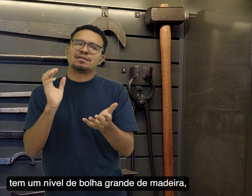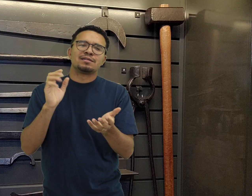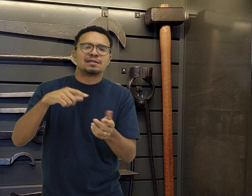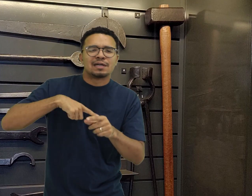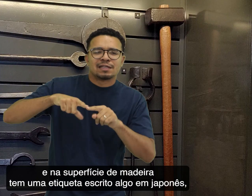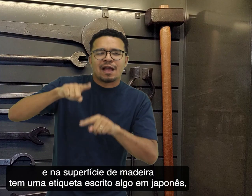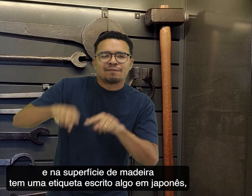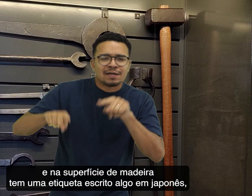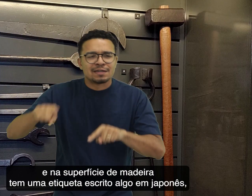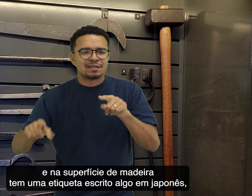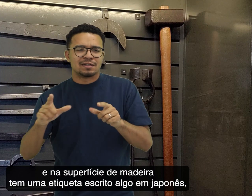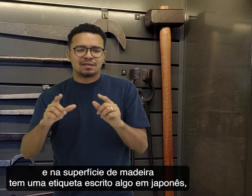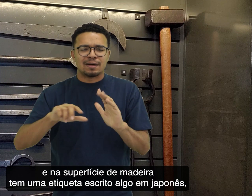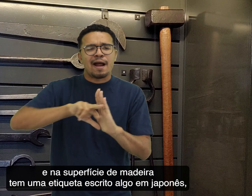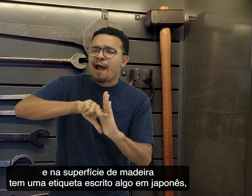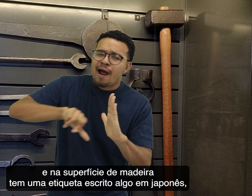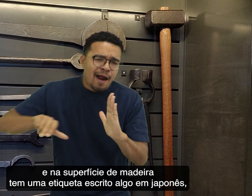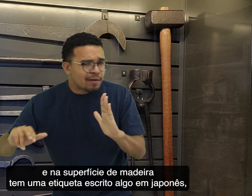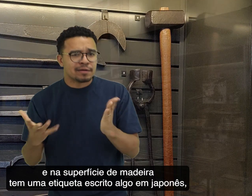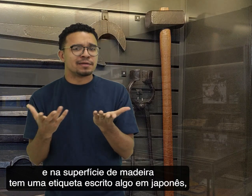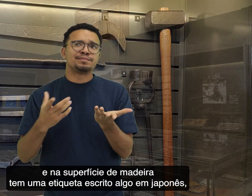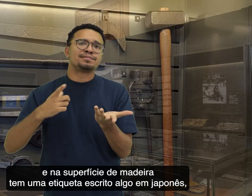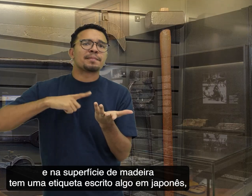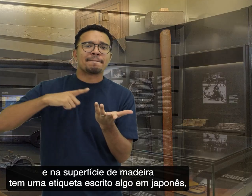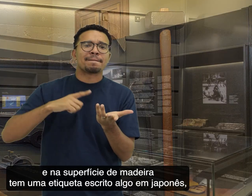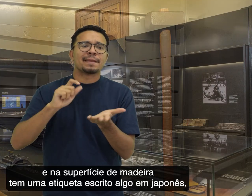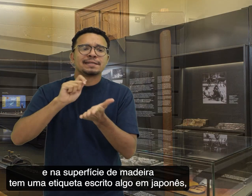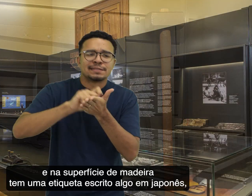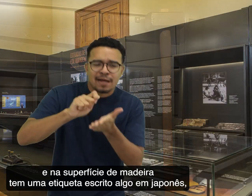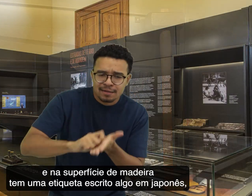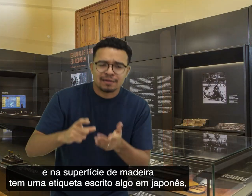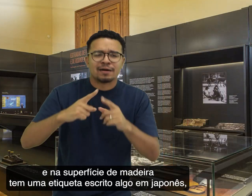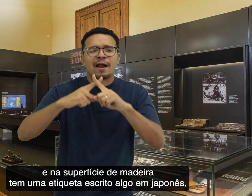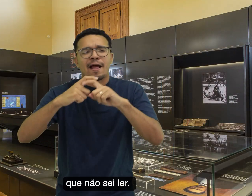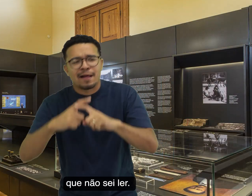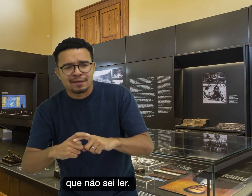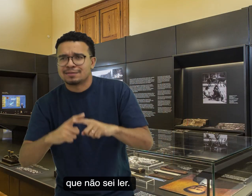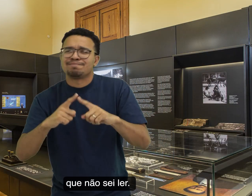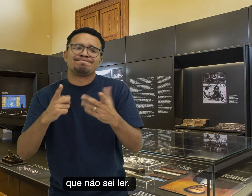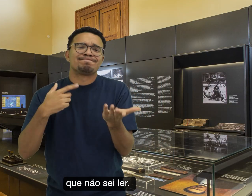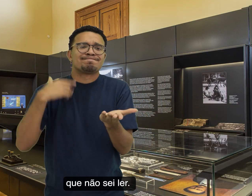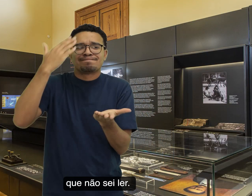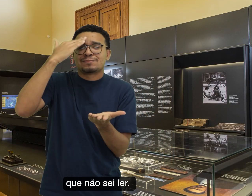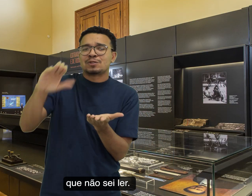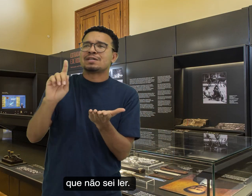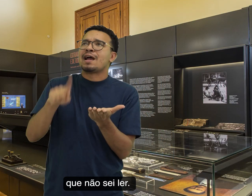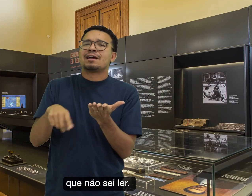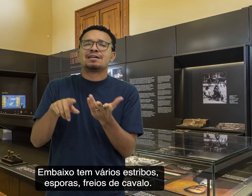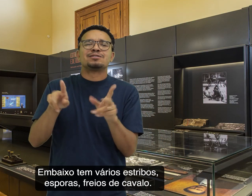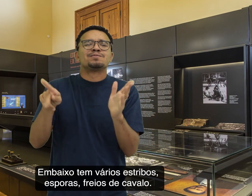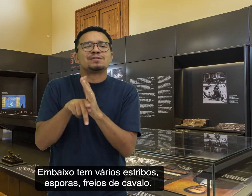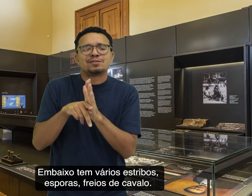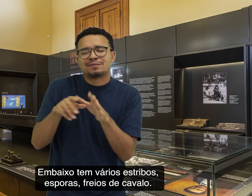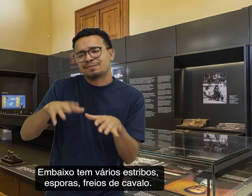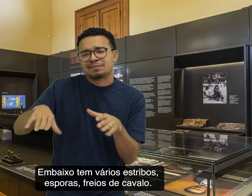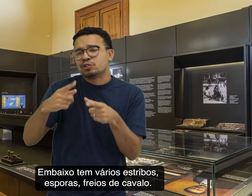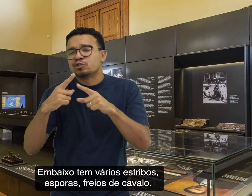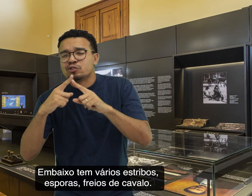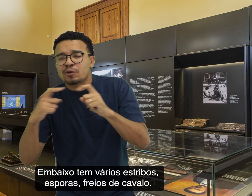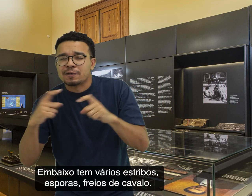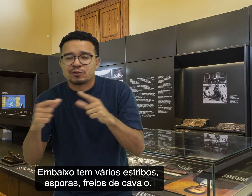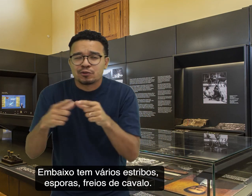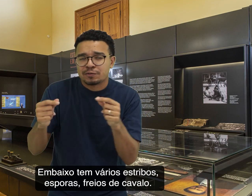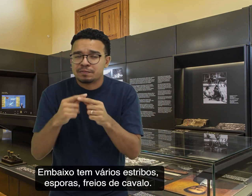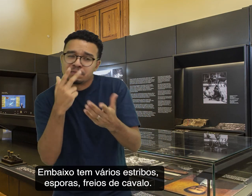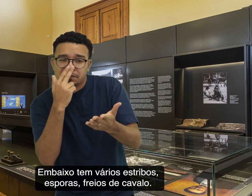bolha grande de madeira, e na superfície de madeira tem uma etiqueta com escrito algo em japonês, que eu não sei ler. Lá